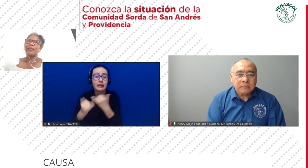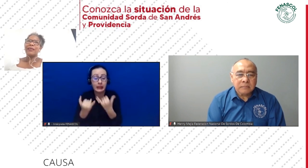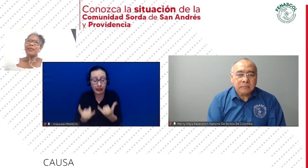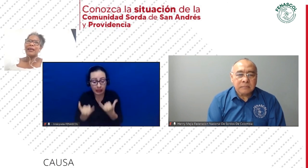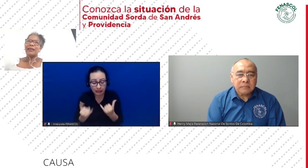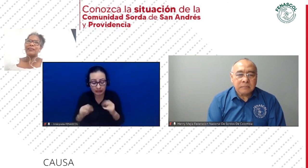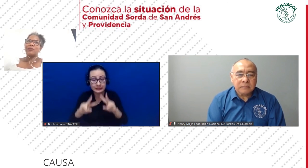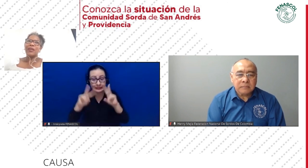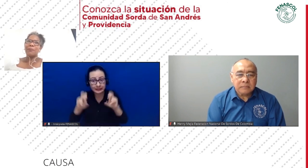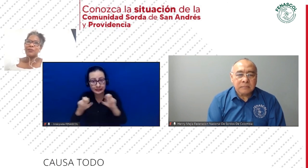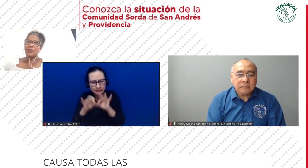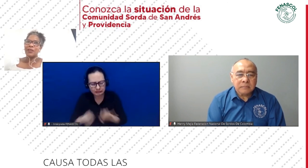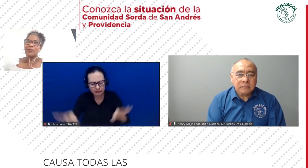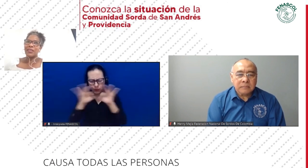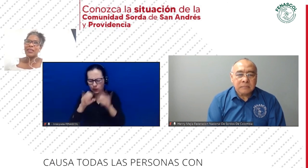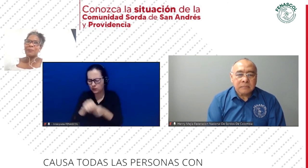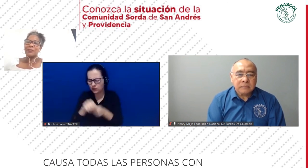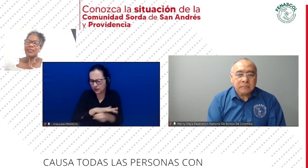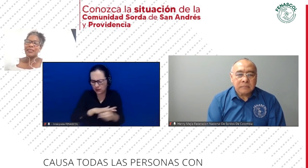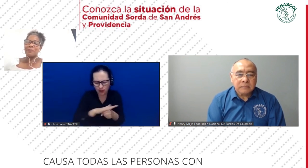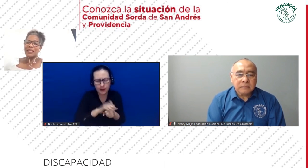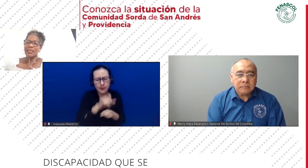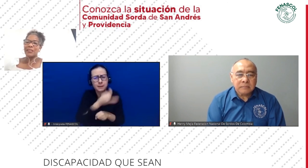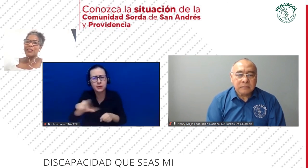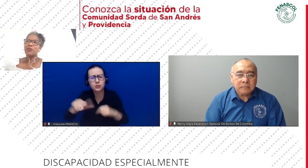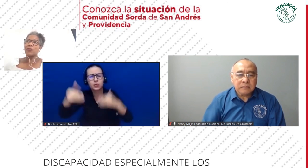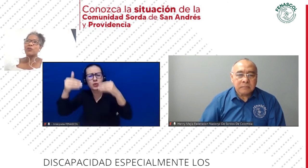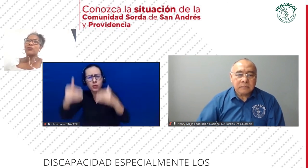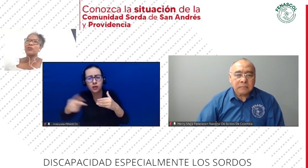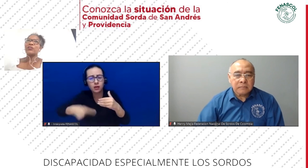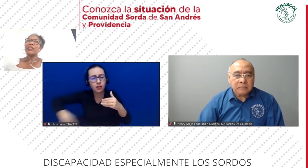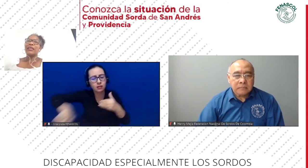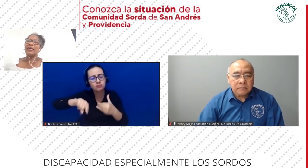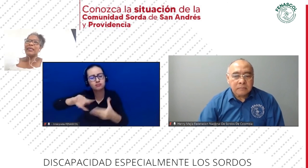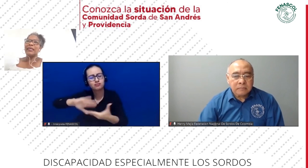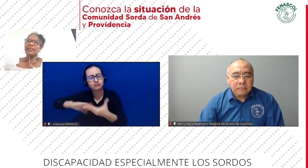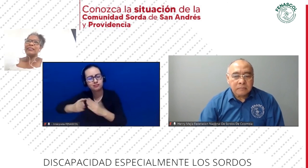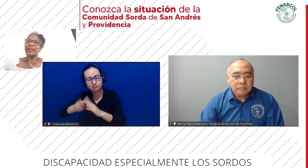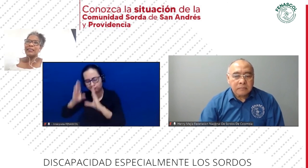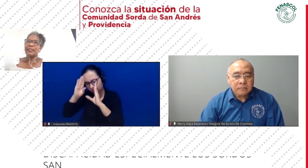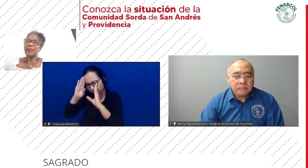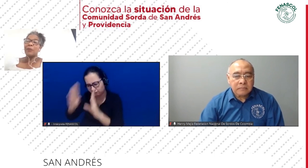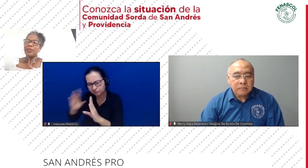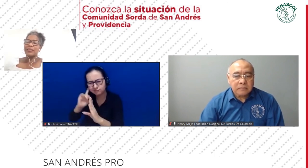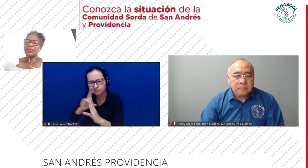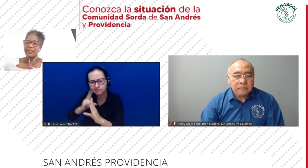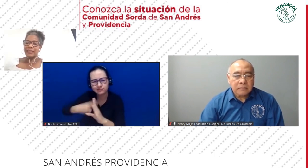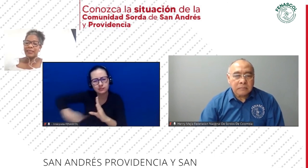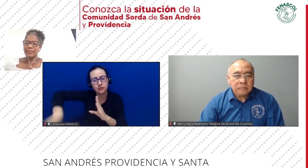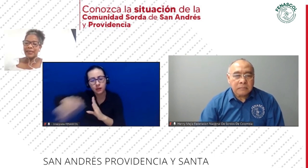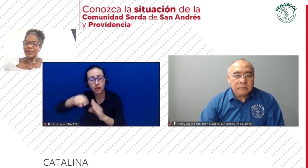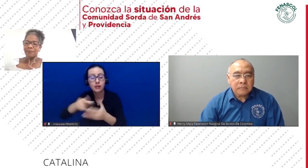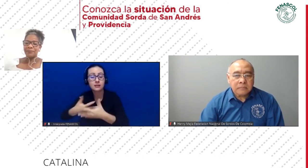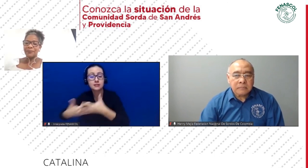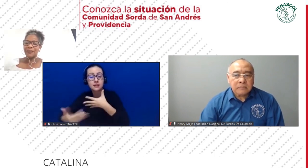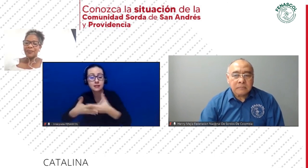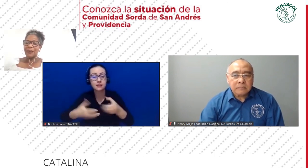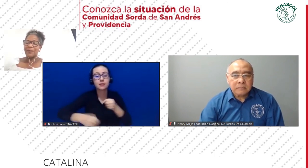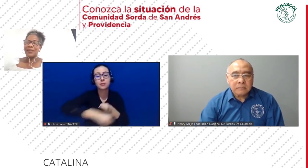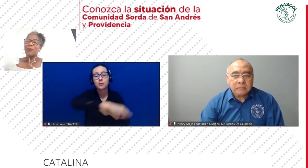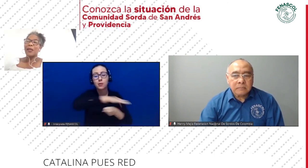a todas las personas con discapacidad especialmente los sordos en san andrés providencia y santa catalina